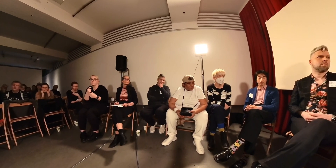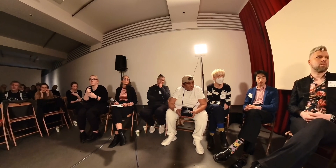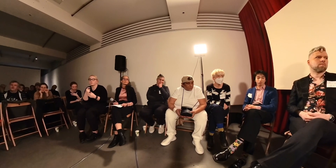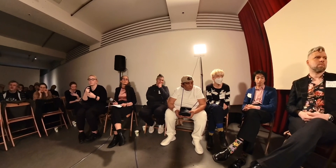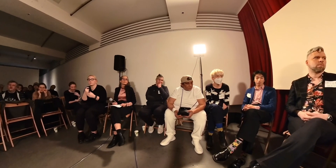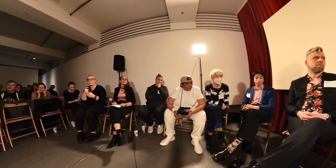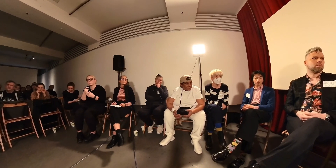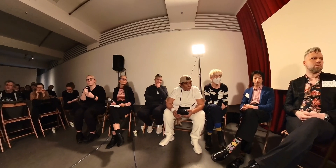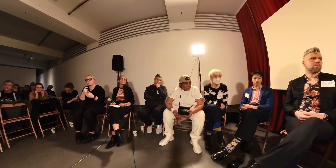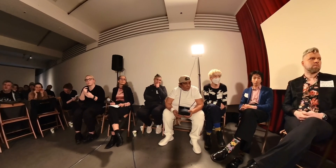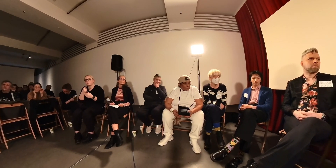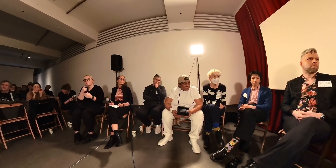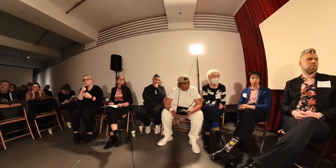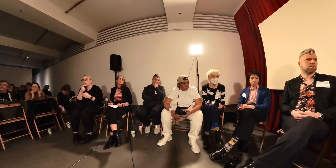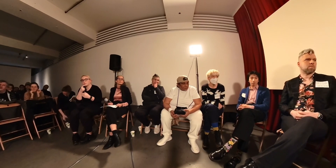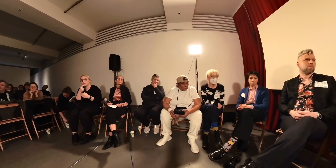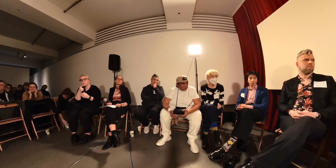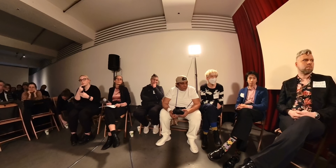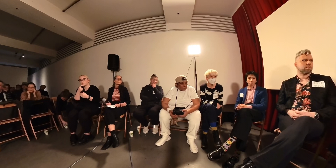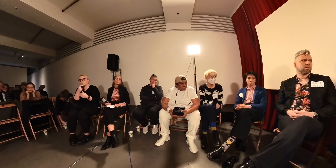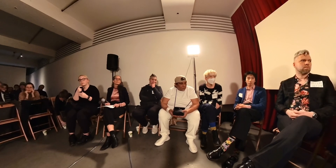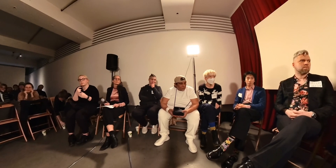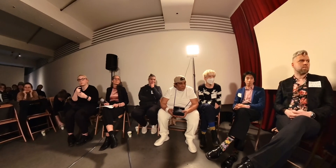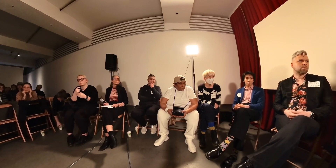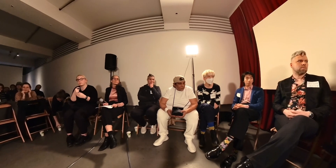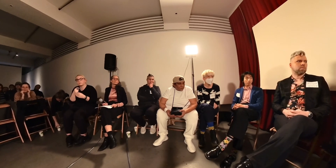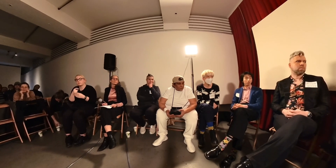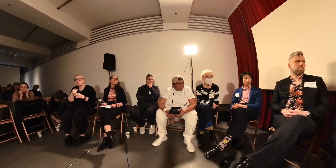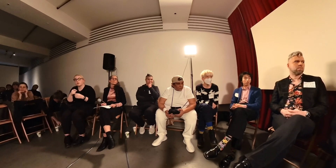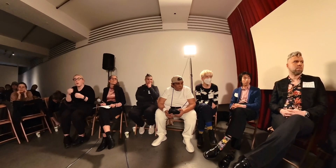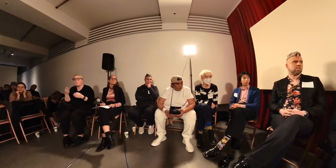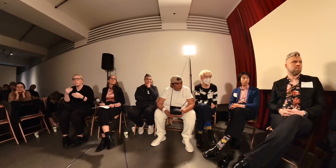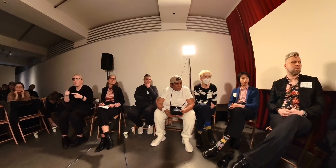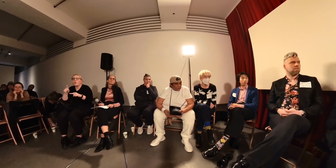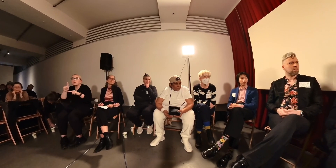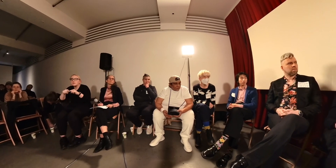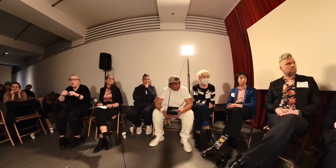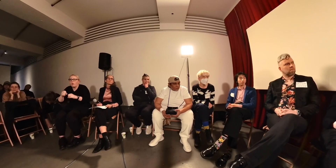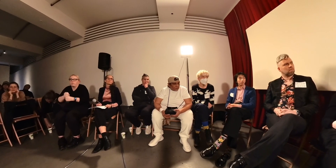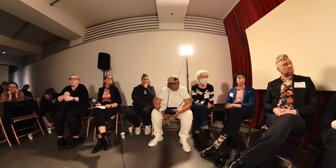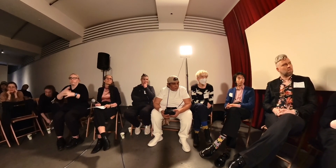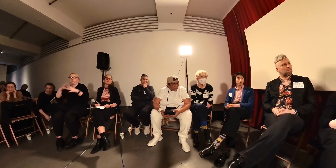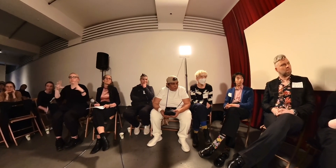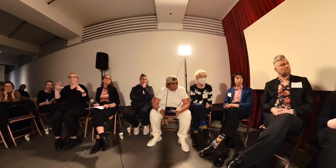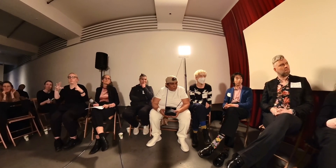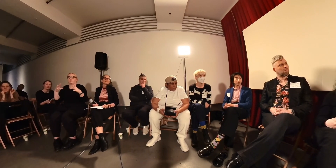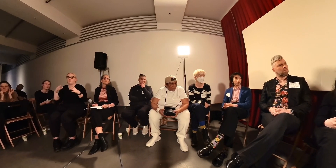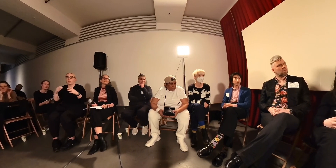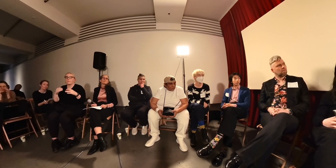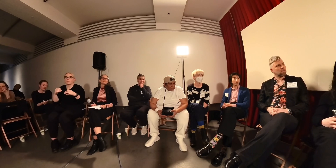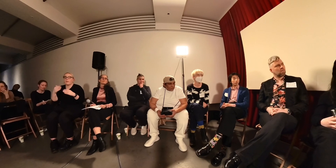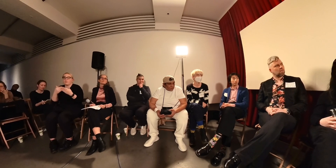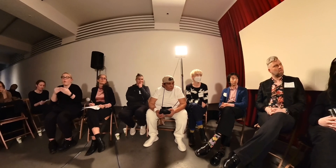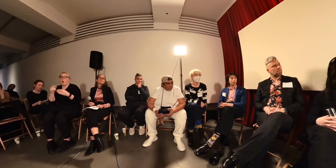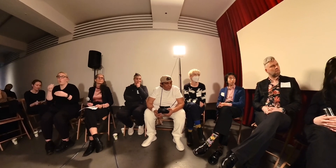ono bolo neuveriteľné, že vlastne to využili, potom to bolo vlastne, tá kauza sa stala tak strašne veľká, že pán Miko musel normálne z tej neziskovky, akože